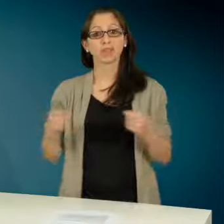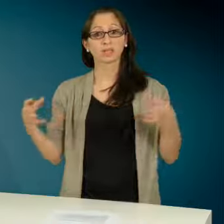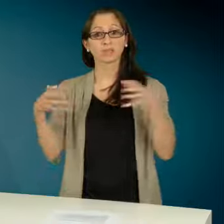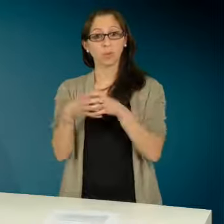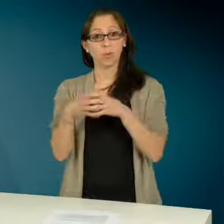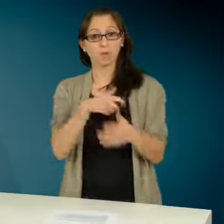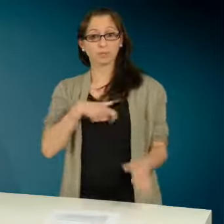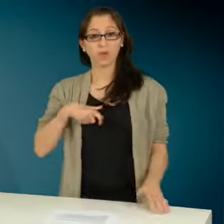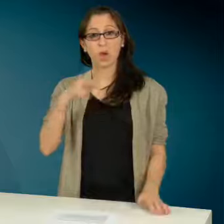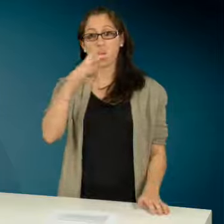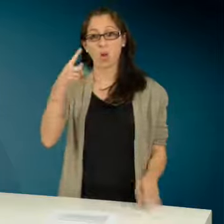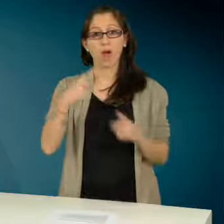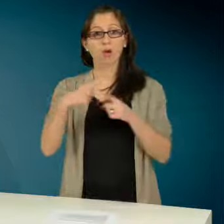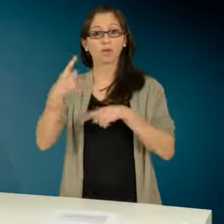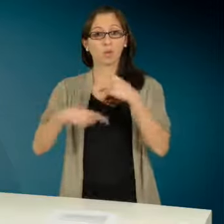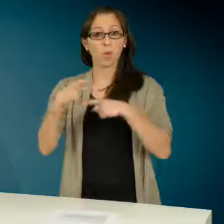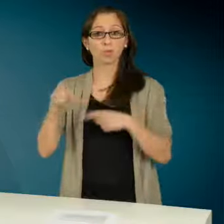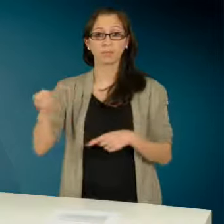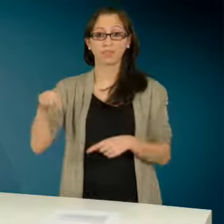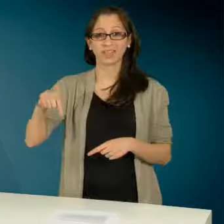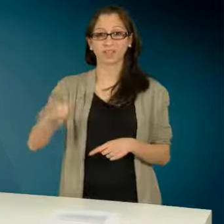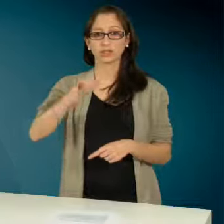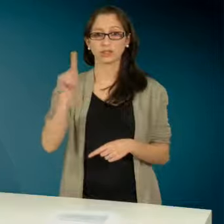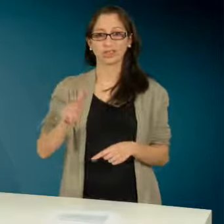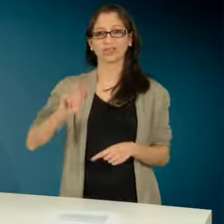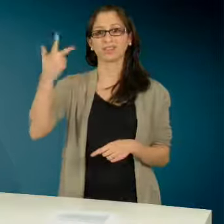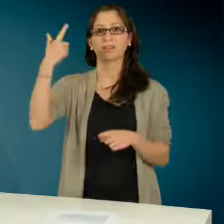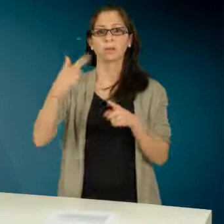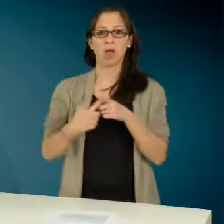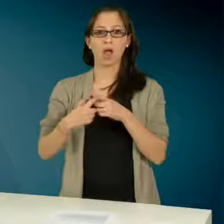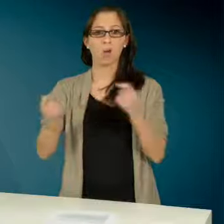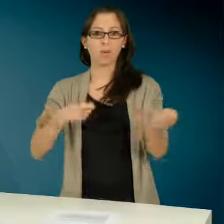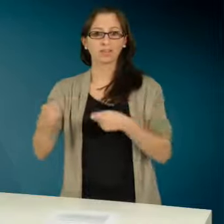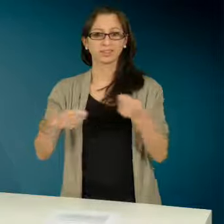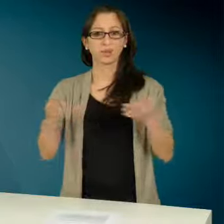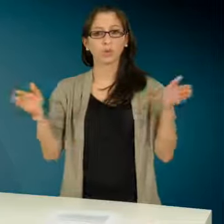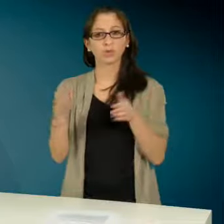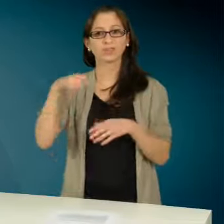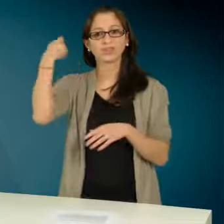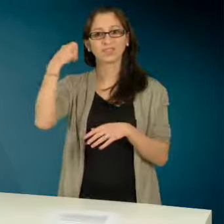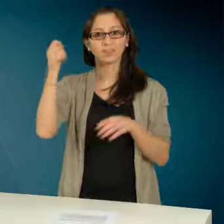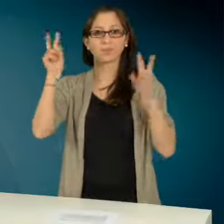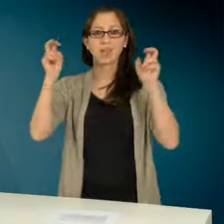Die Organisation Look and Roll organisiert hier in Zürich zum dritten Mal Kurzfilme zum Thema